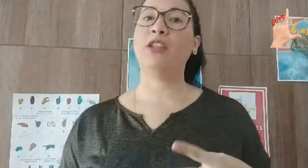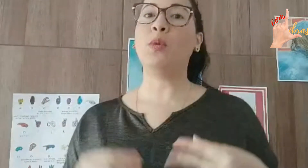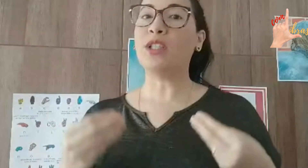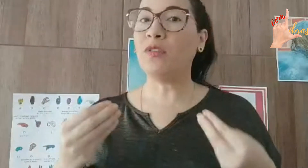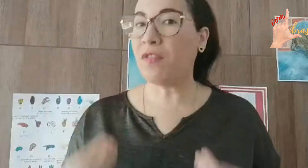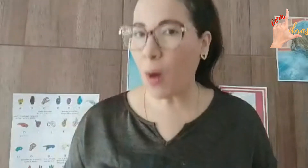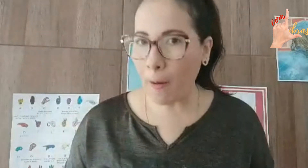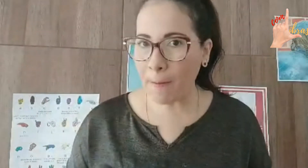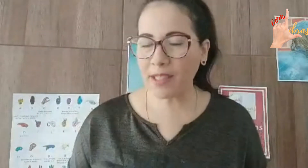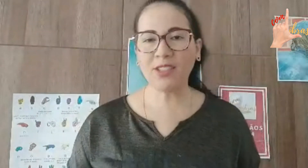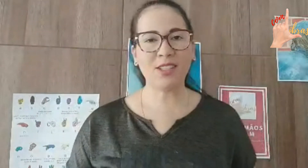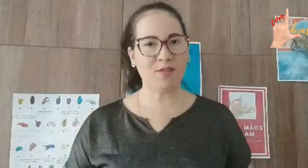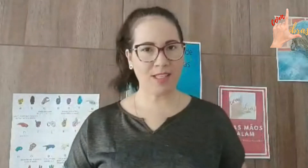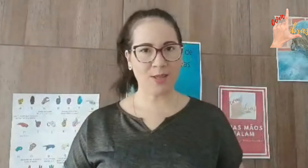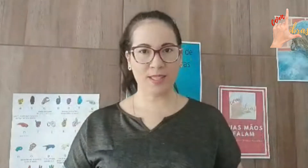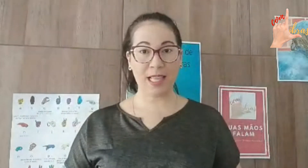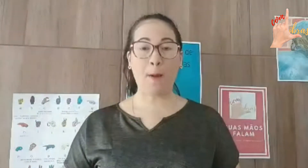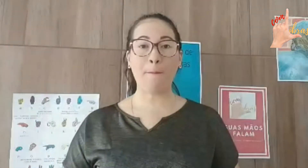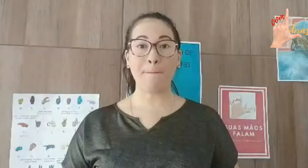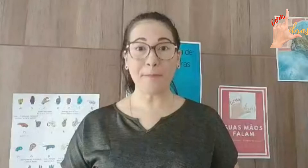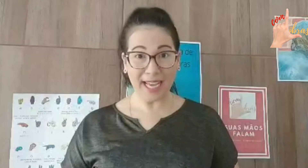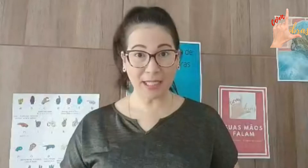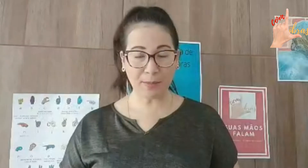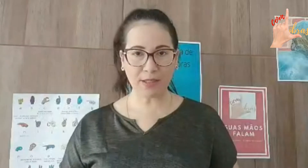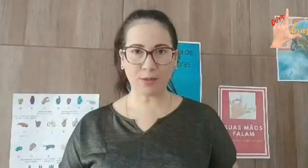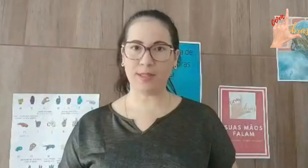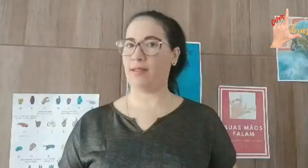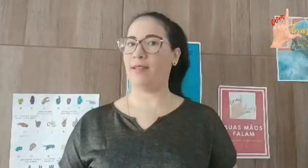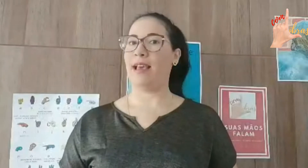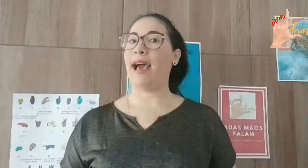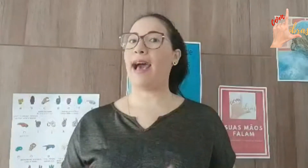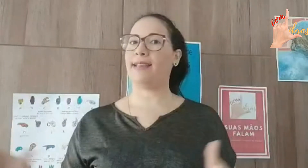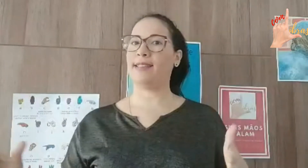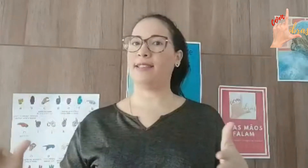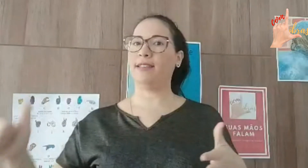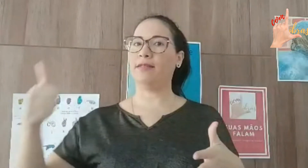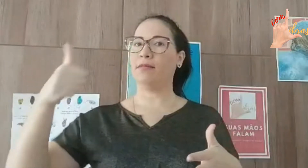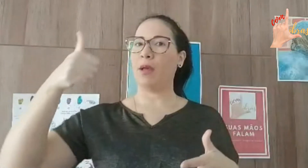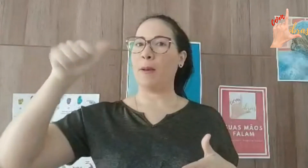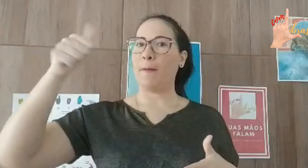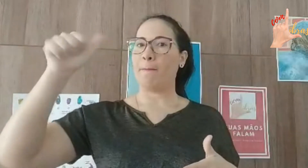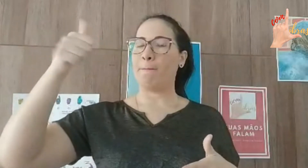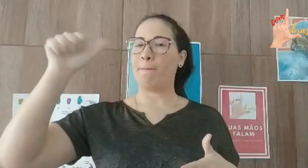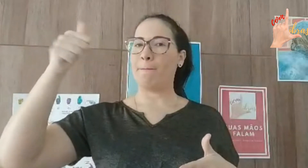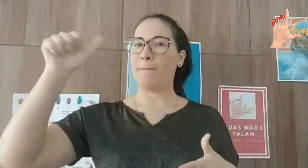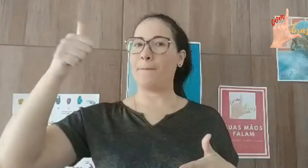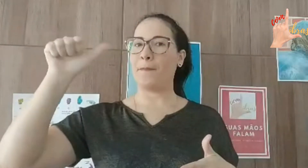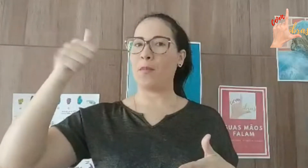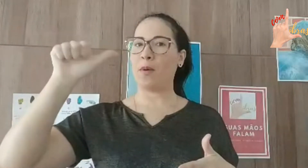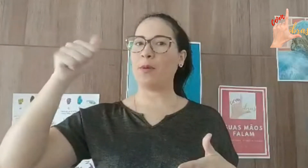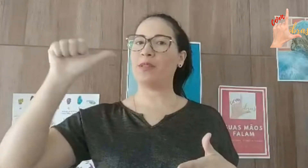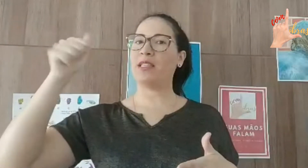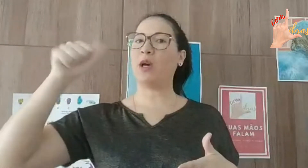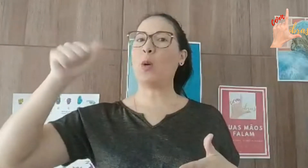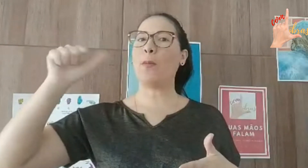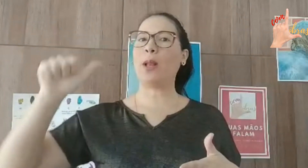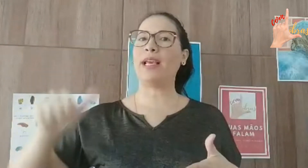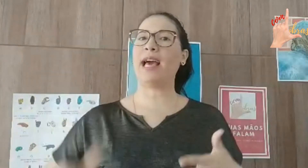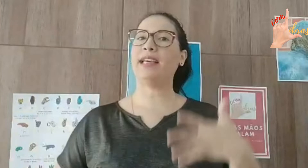duas formas de se fazer o sinal parâmetros. Assim, uma mãozinha com o polegar e a